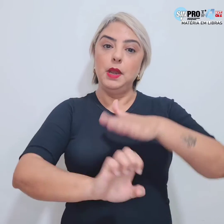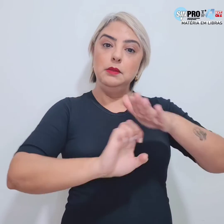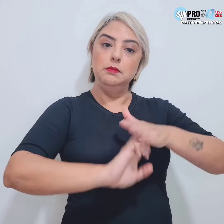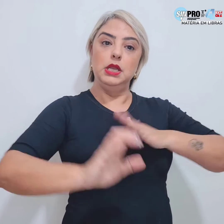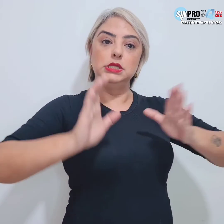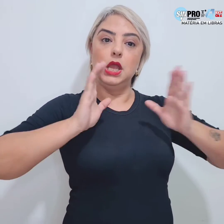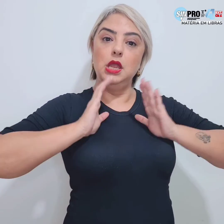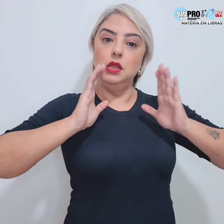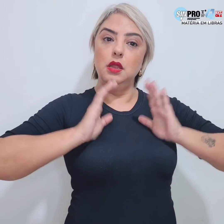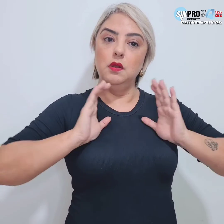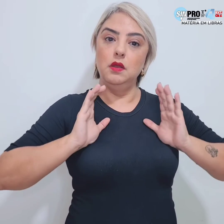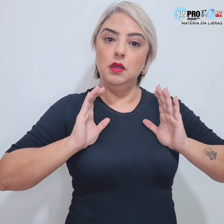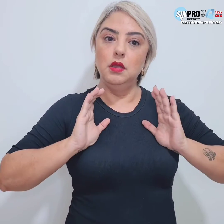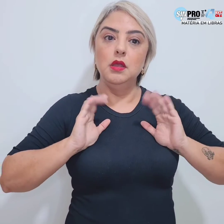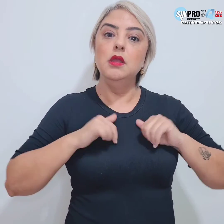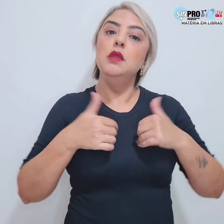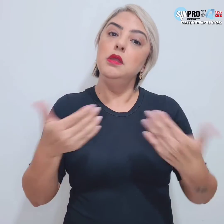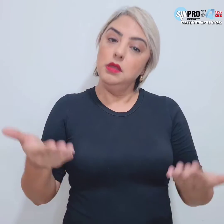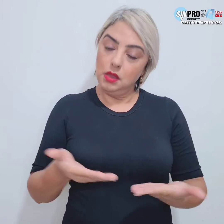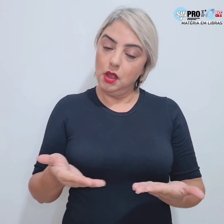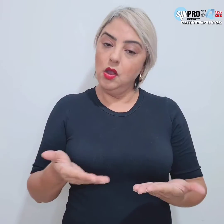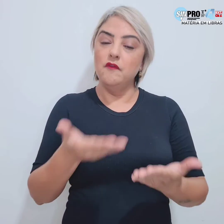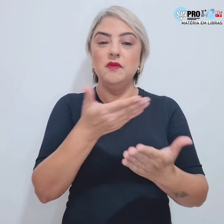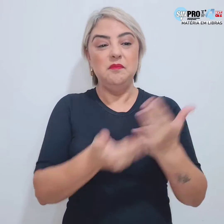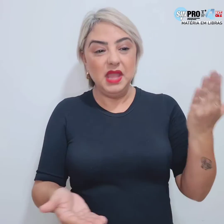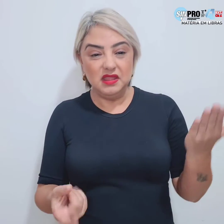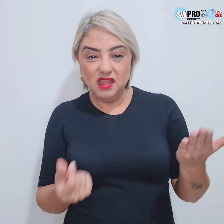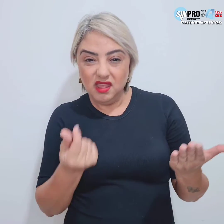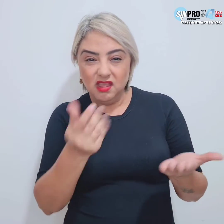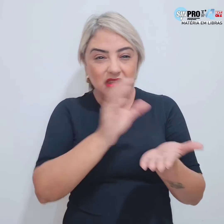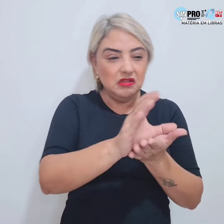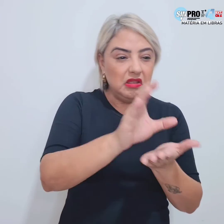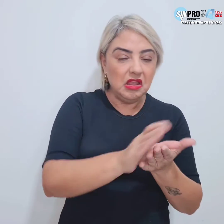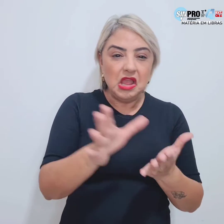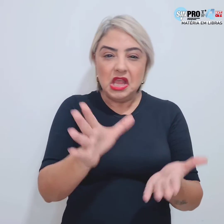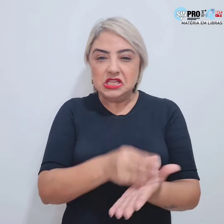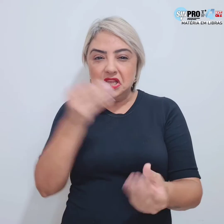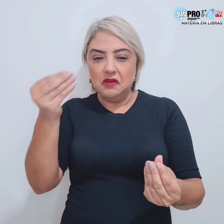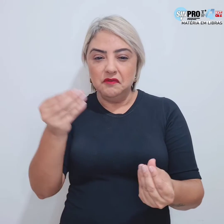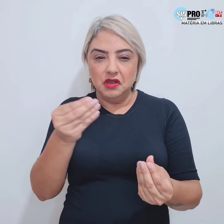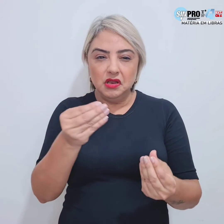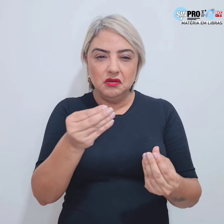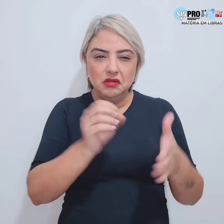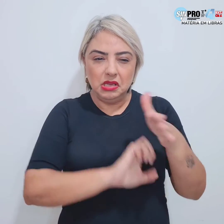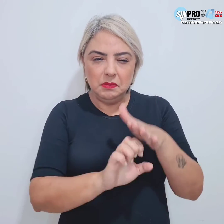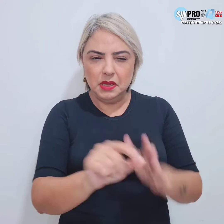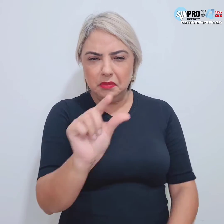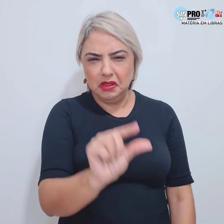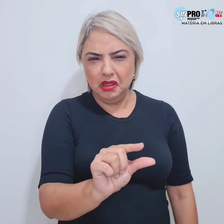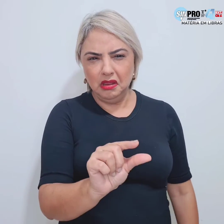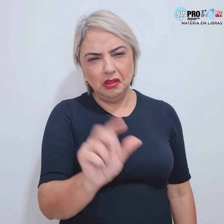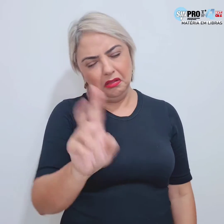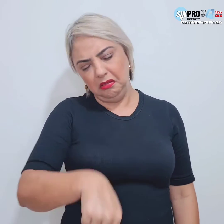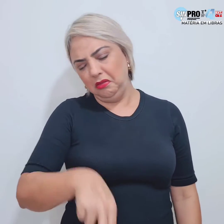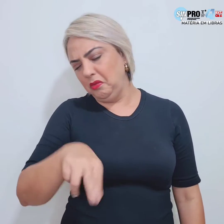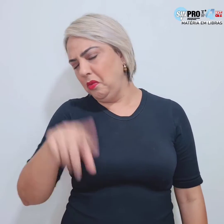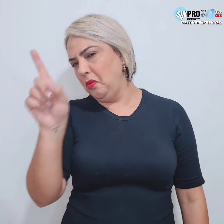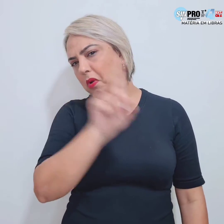Agora, nós vamos perder dinheiro salvando empresas pequenininhas, disse ele